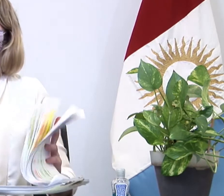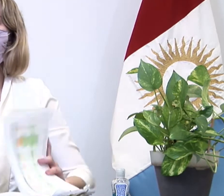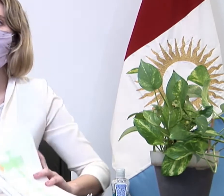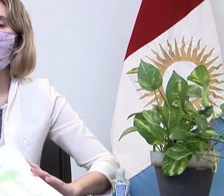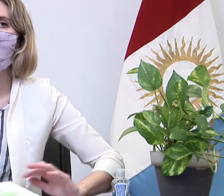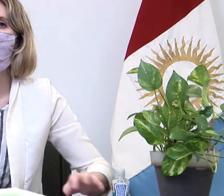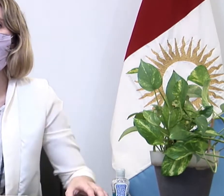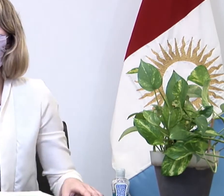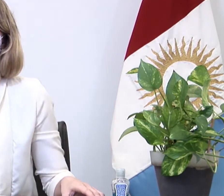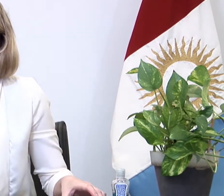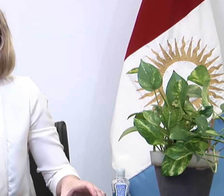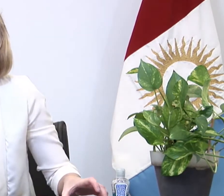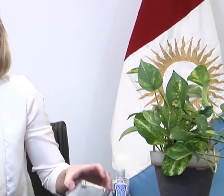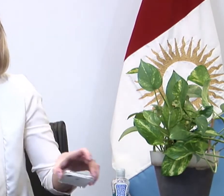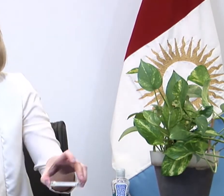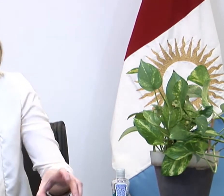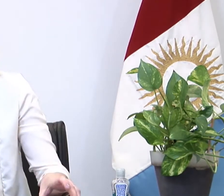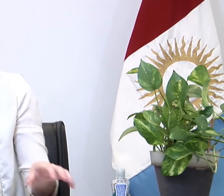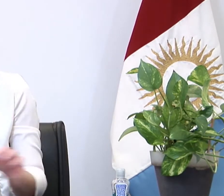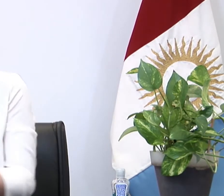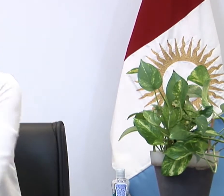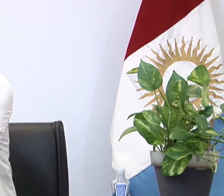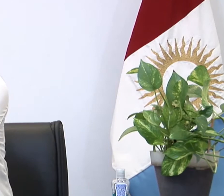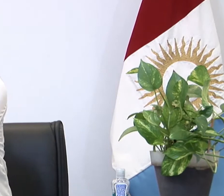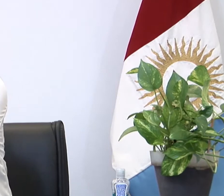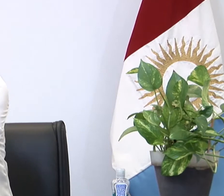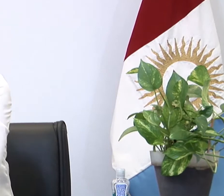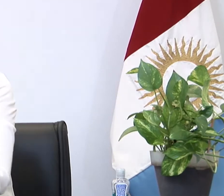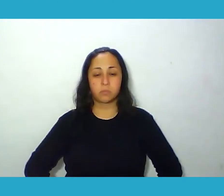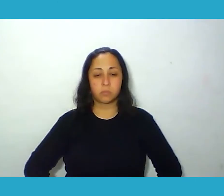Ahora sí, procedemos a la lectura del acta.